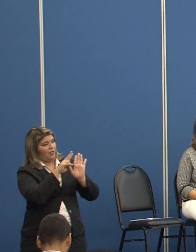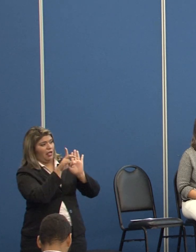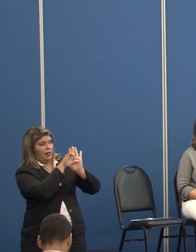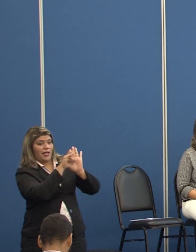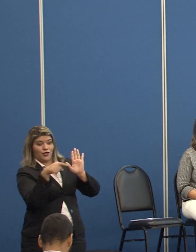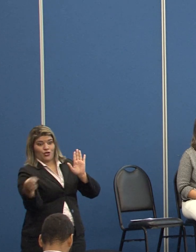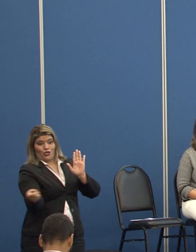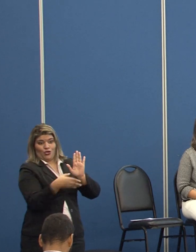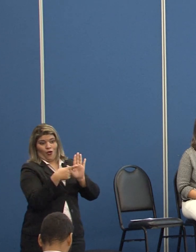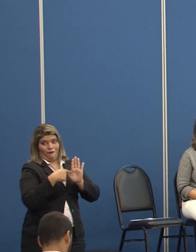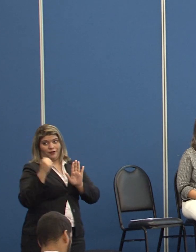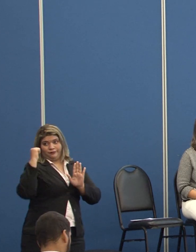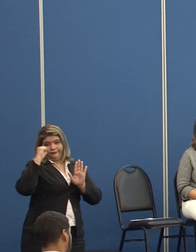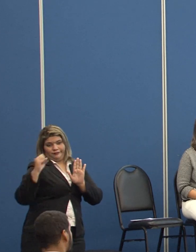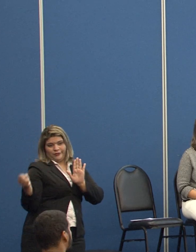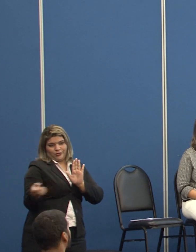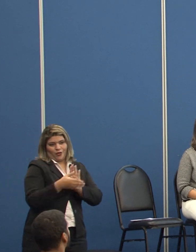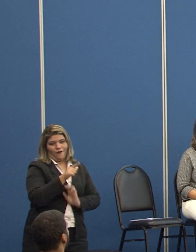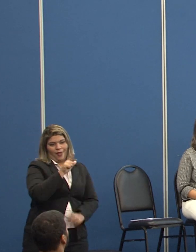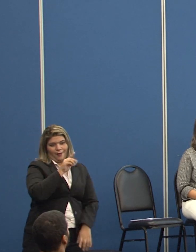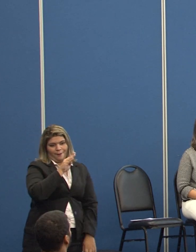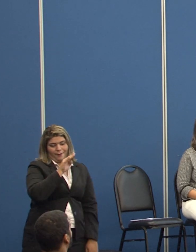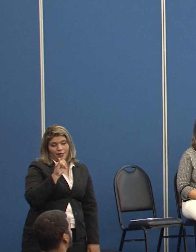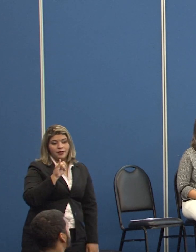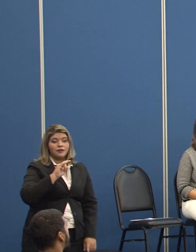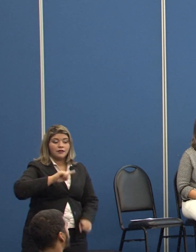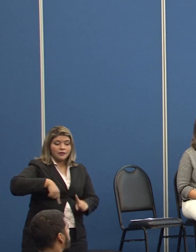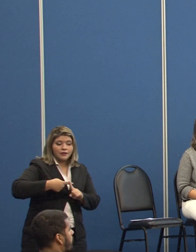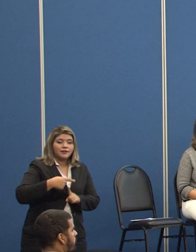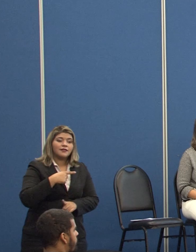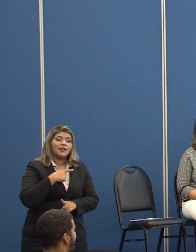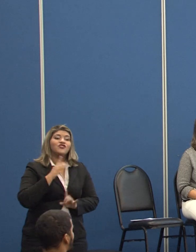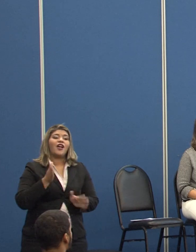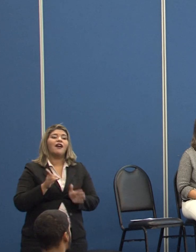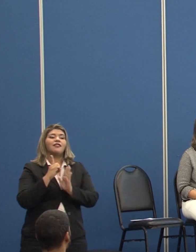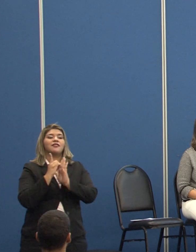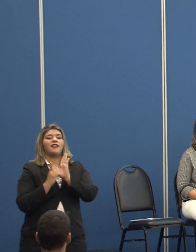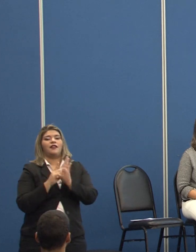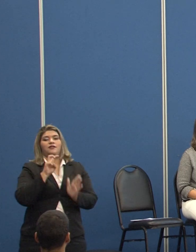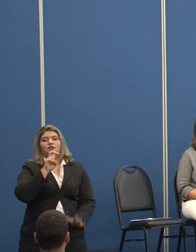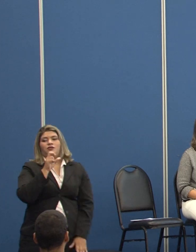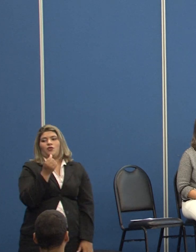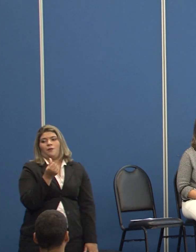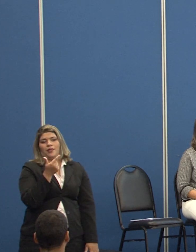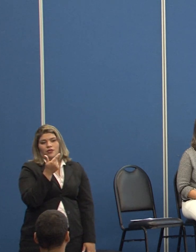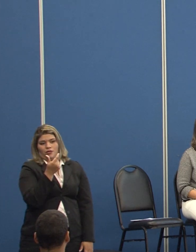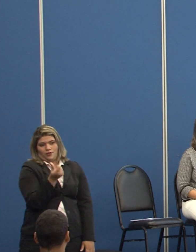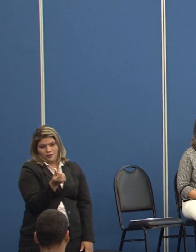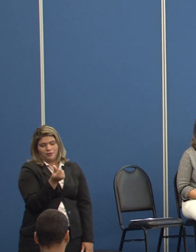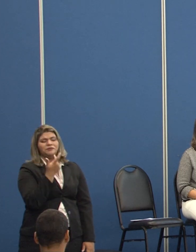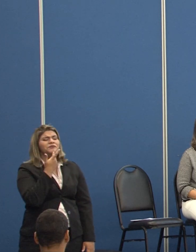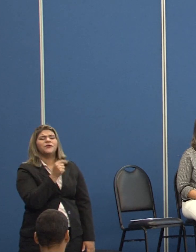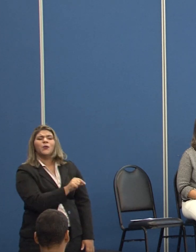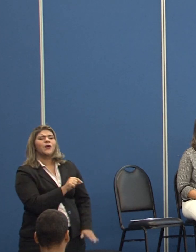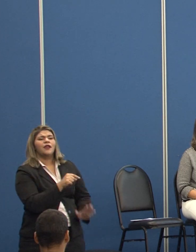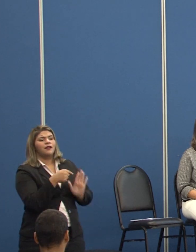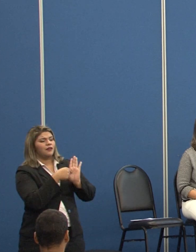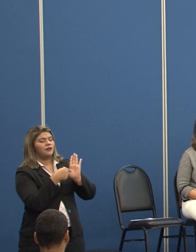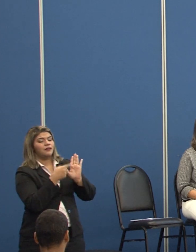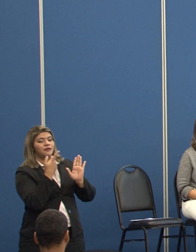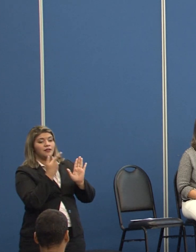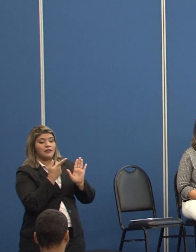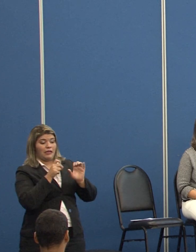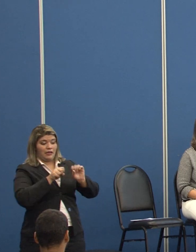tão nova, a gente já tem lá que está estabelecido no decreto 5626, que diz que o ensino de língua